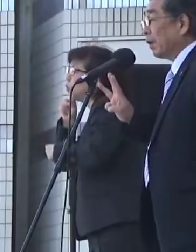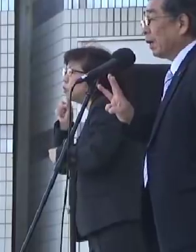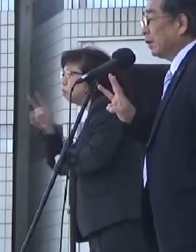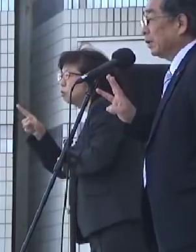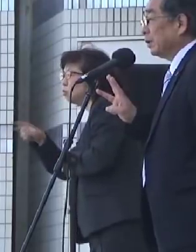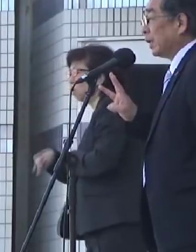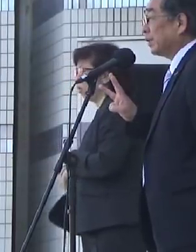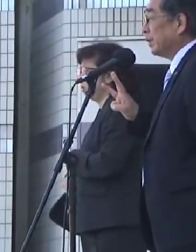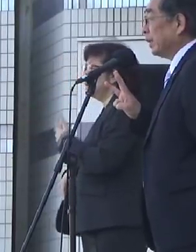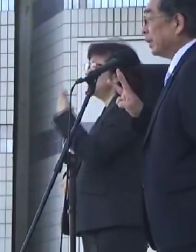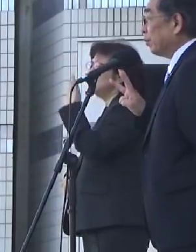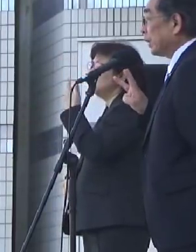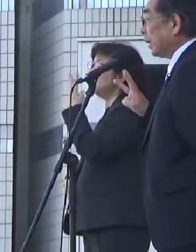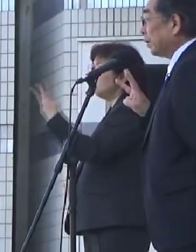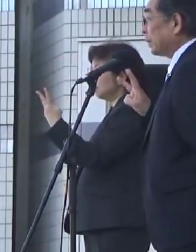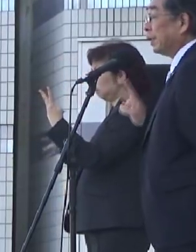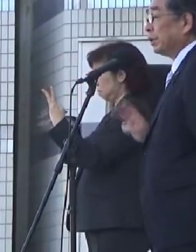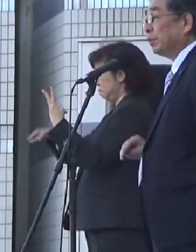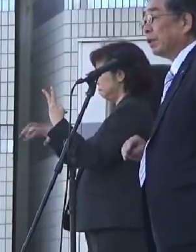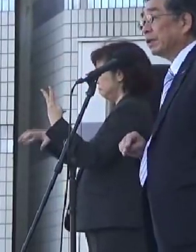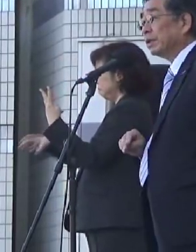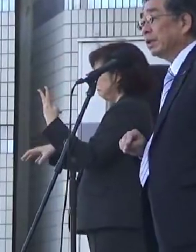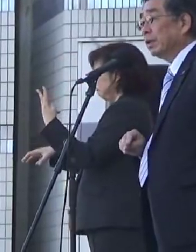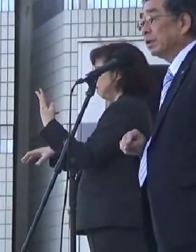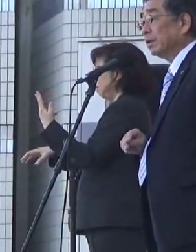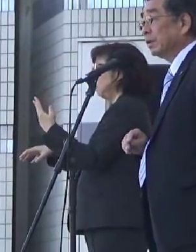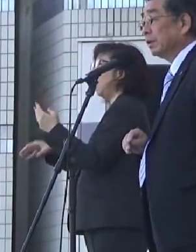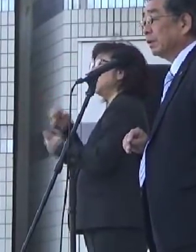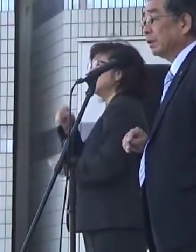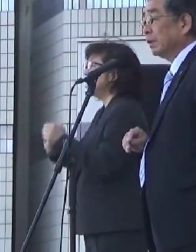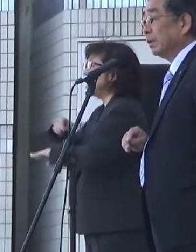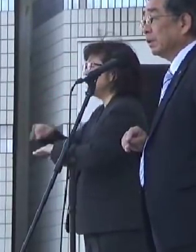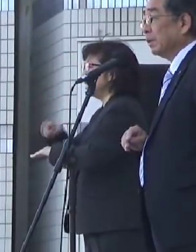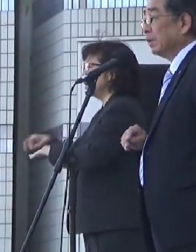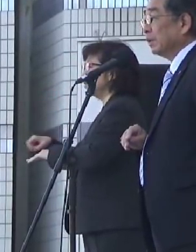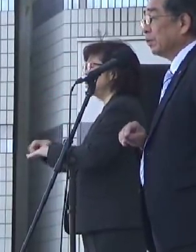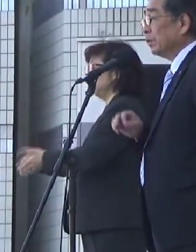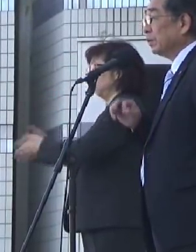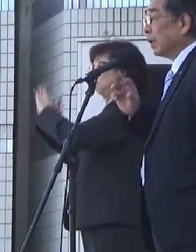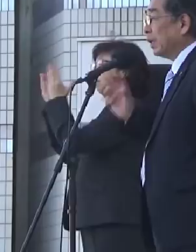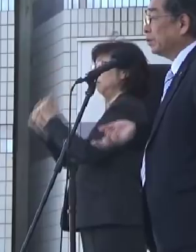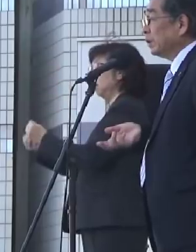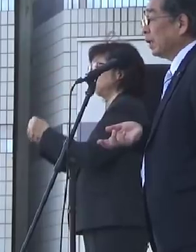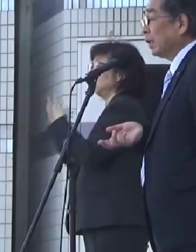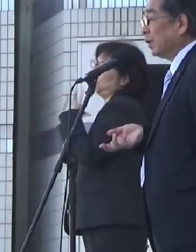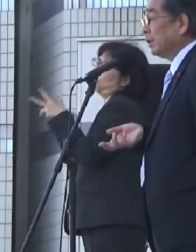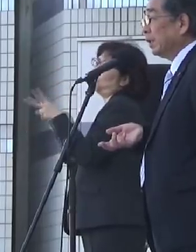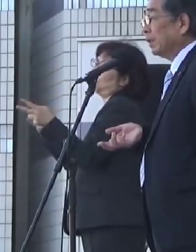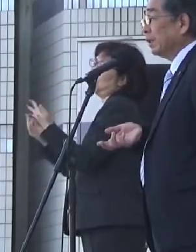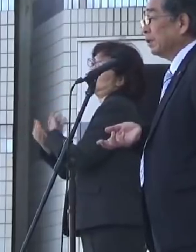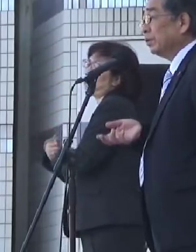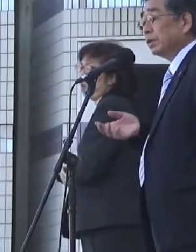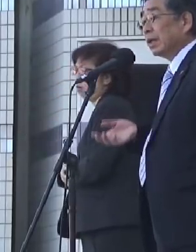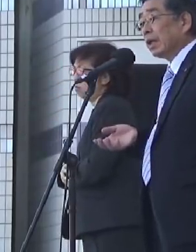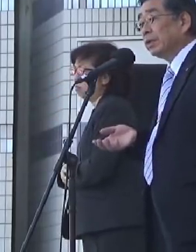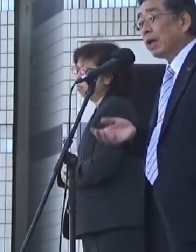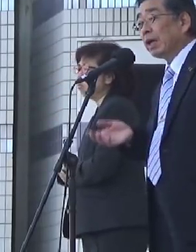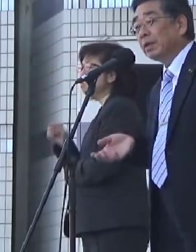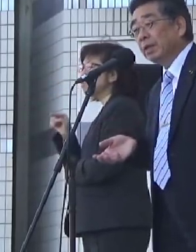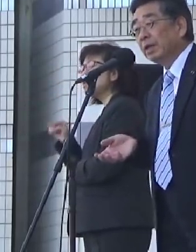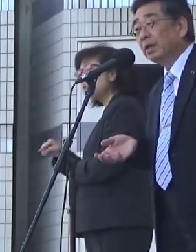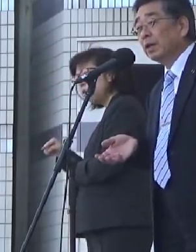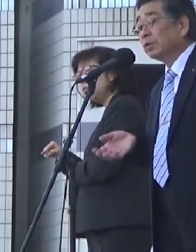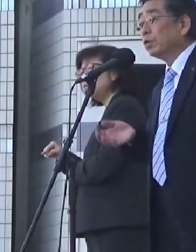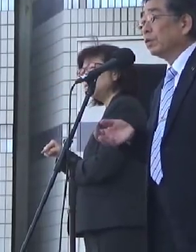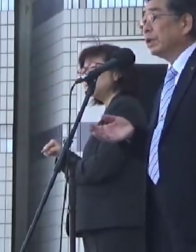つの市だけは策定できましたとされてしまうんですね。そういうからくりがやはりニュースなんかに